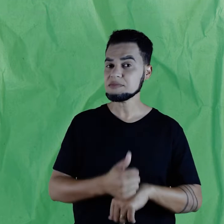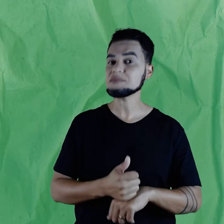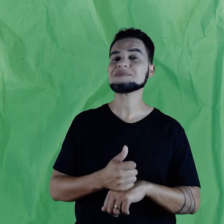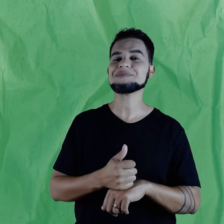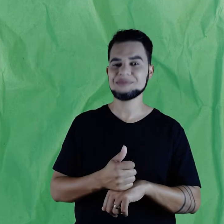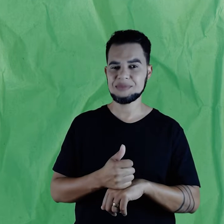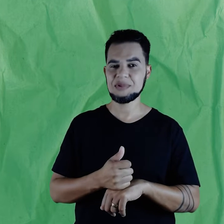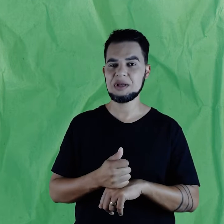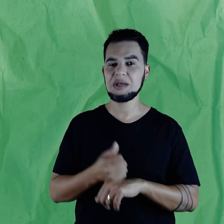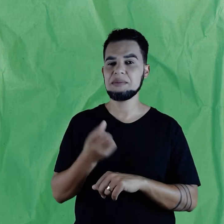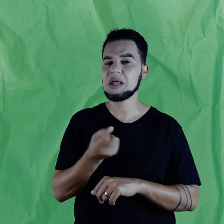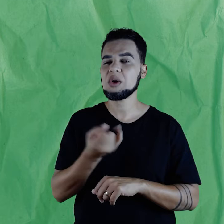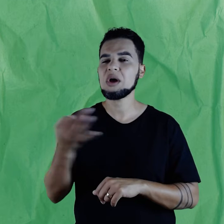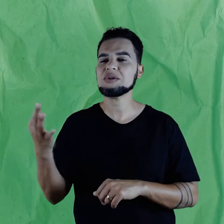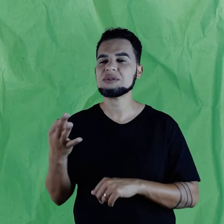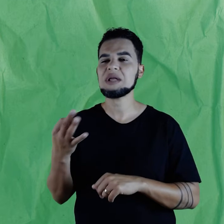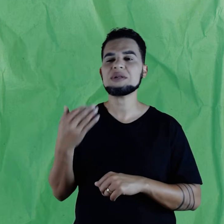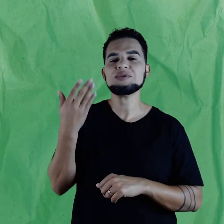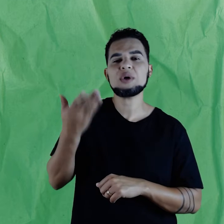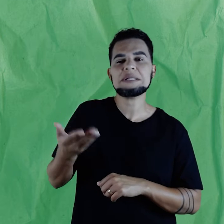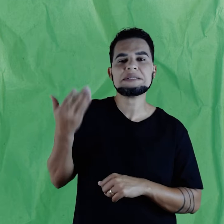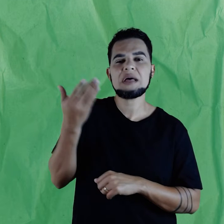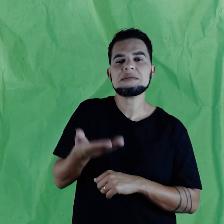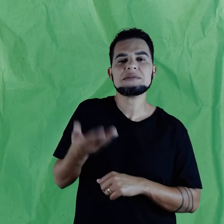pela carga de requisição que está sendo enviada.